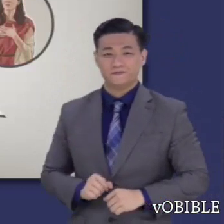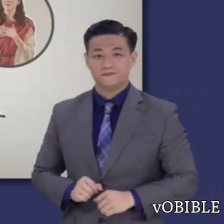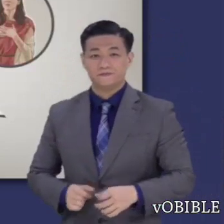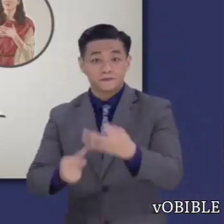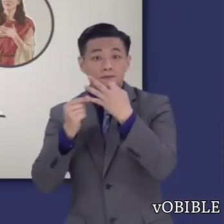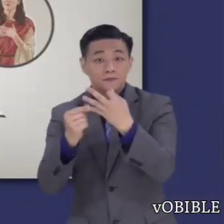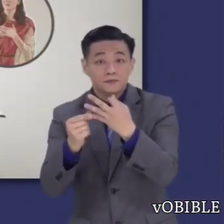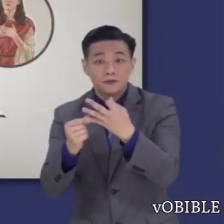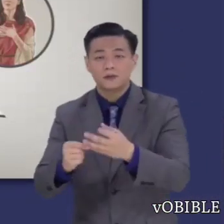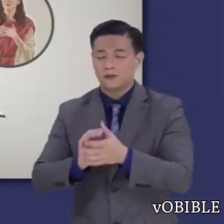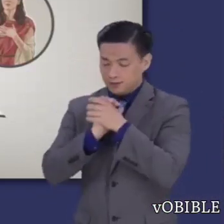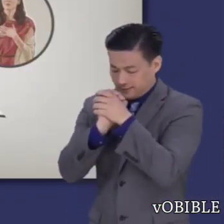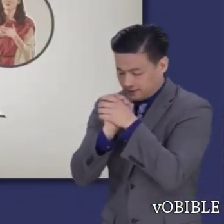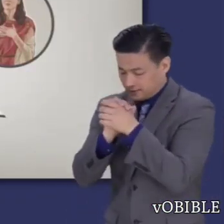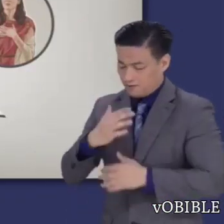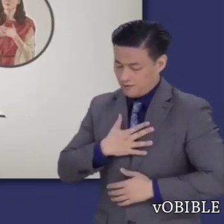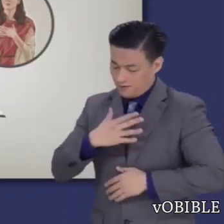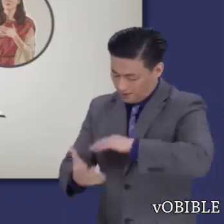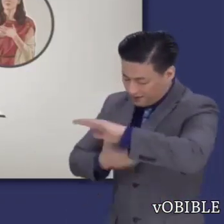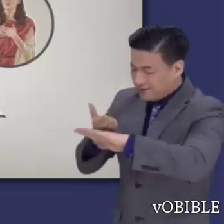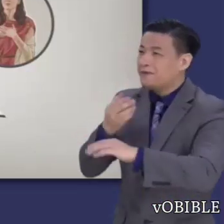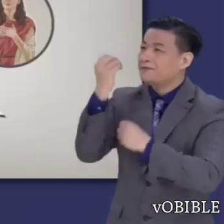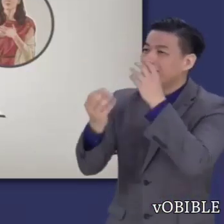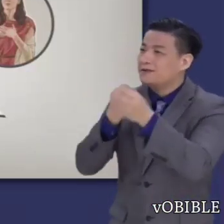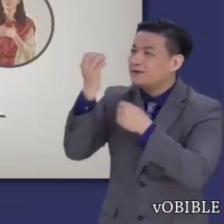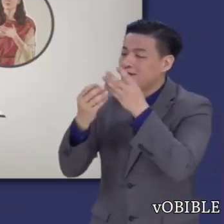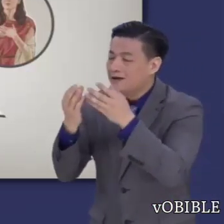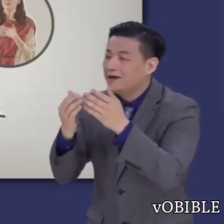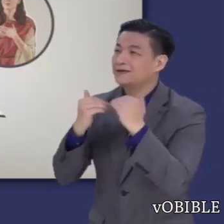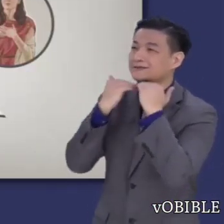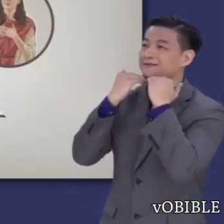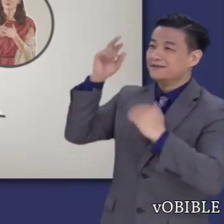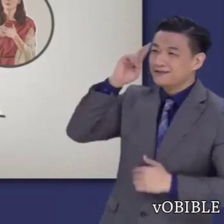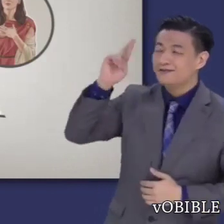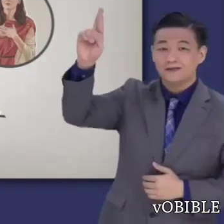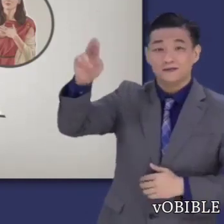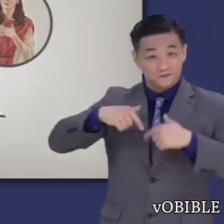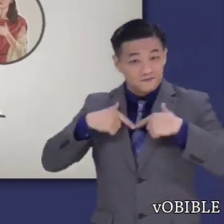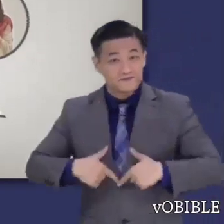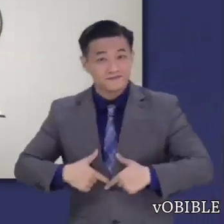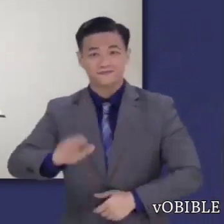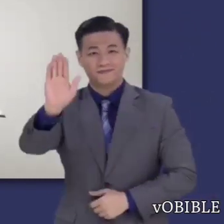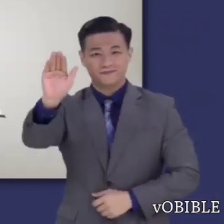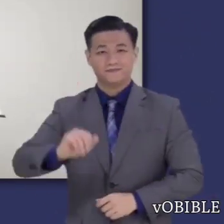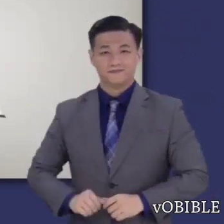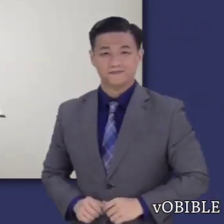告并耐心等候他的王国，就会有真正的内心安宁。